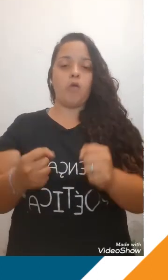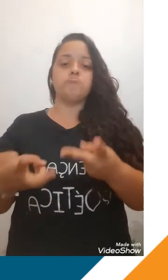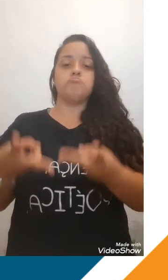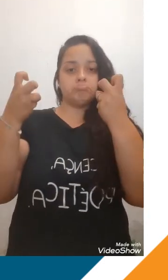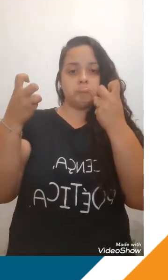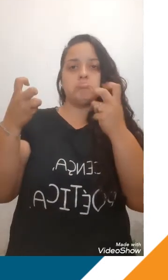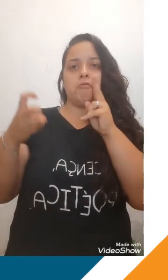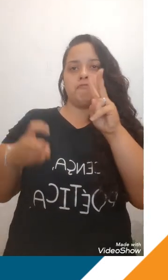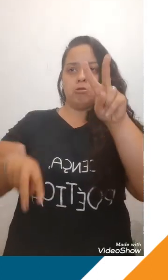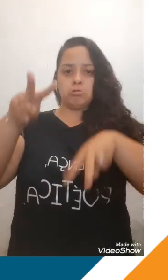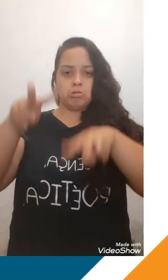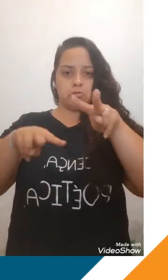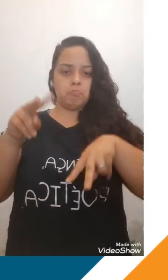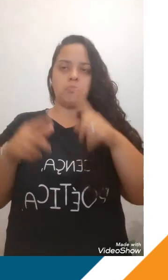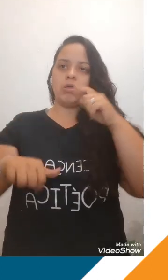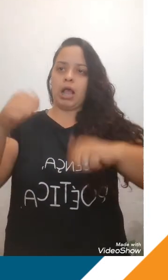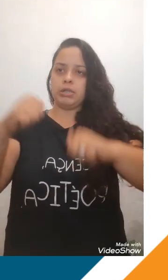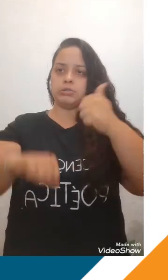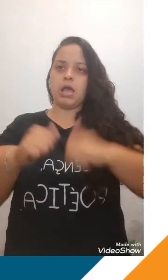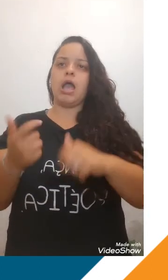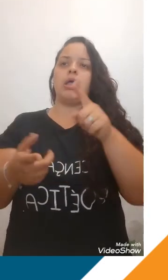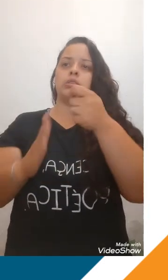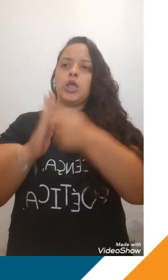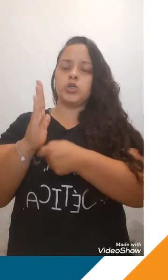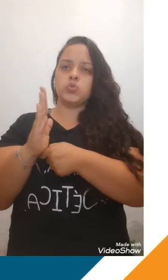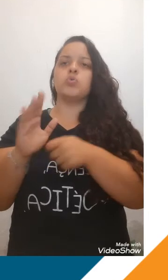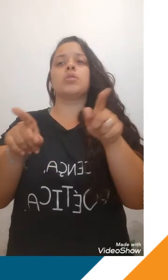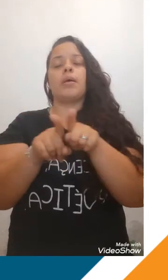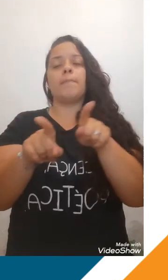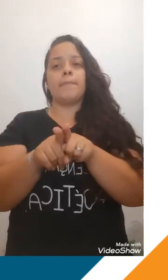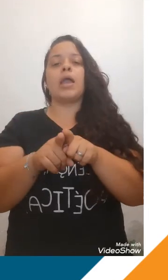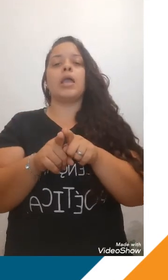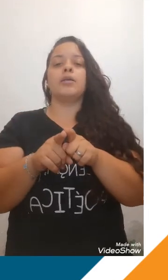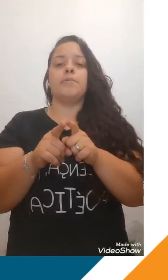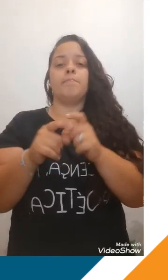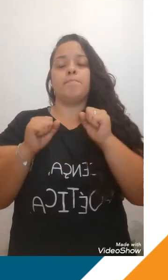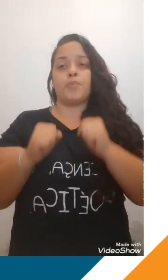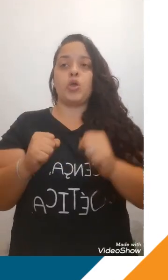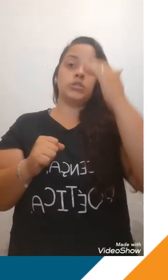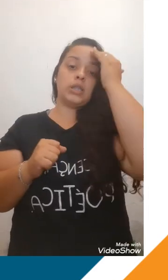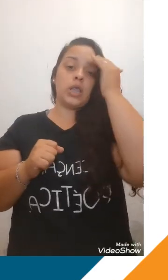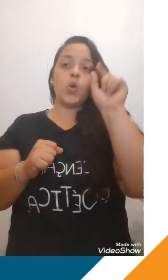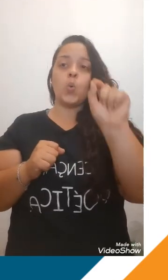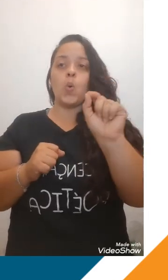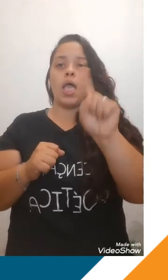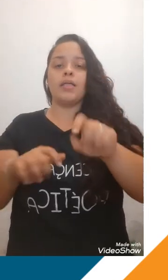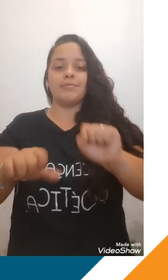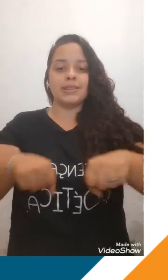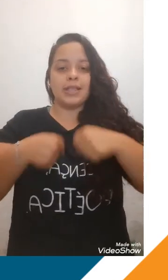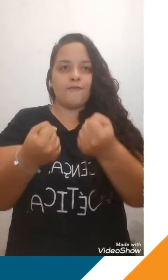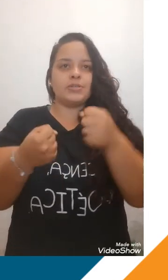está sendo colocado pela questão, como também entender que a defesa do Joaquim